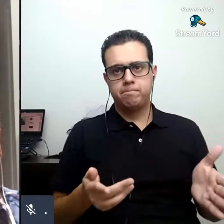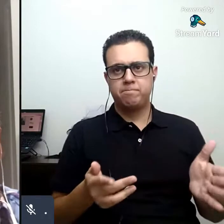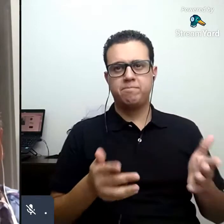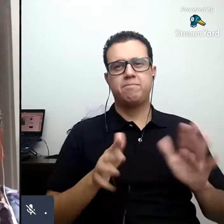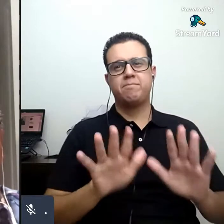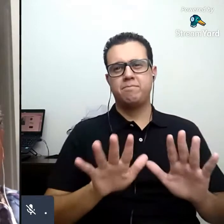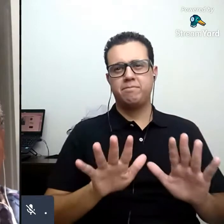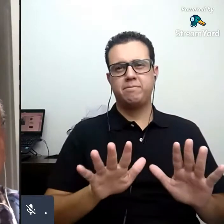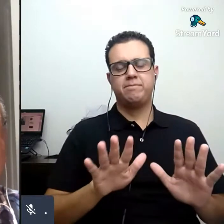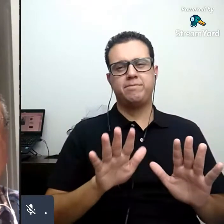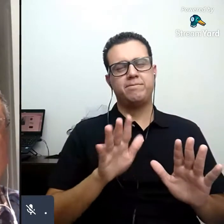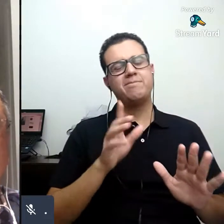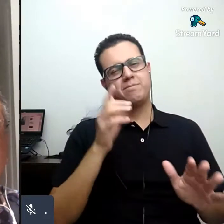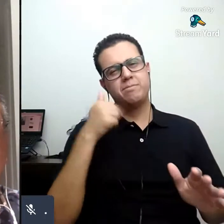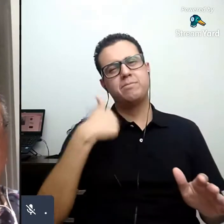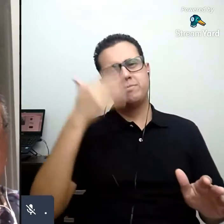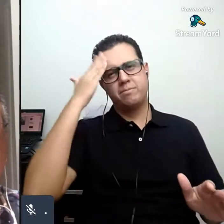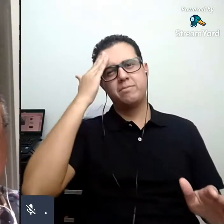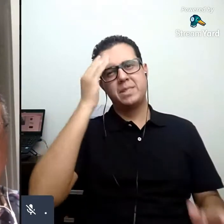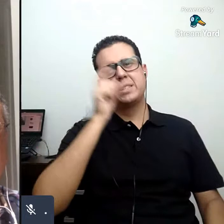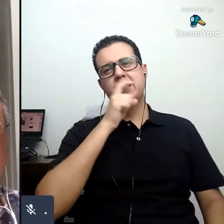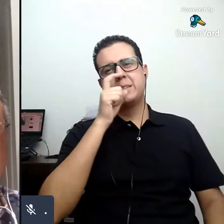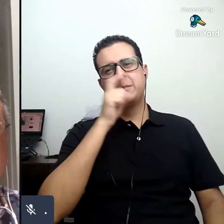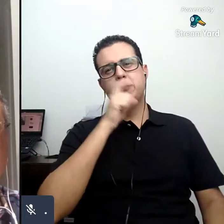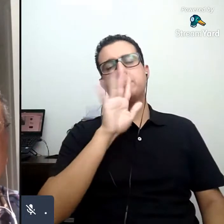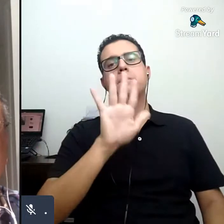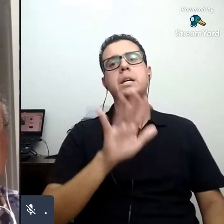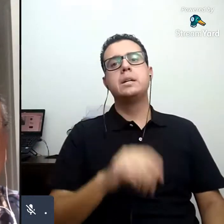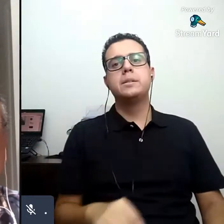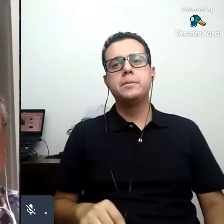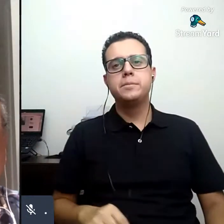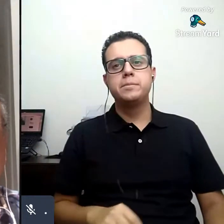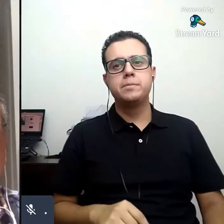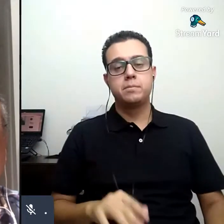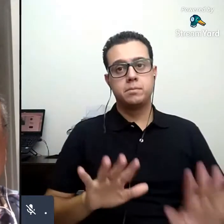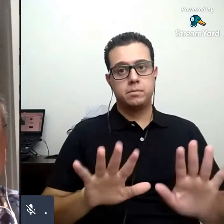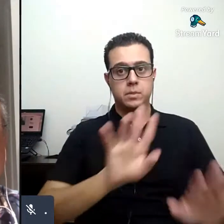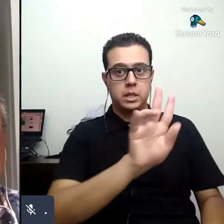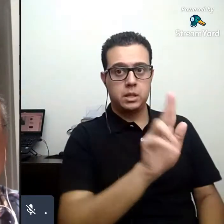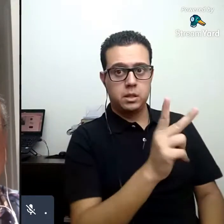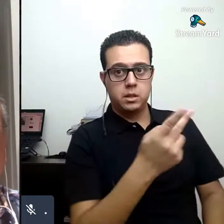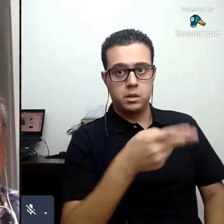fictícios, mas para você sair de H2O,